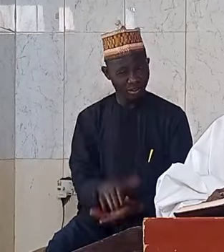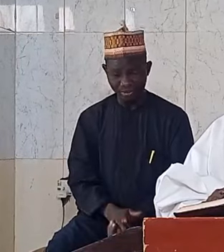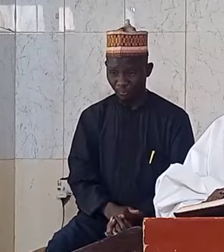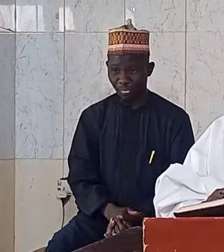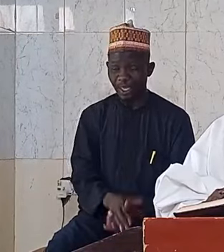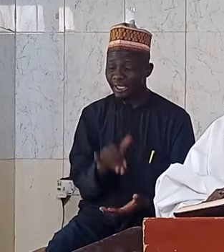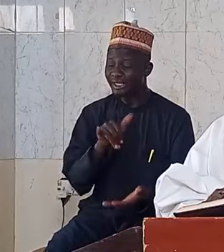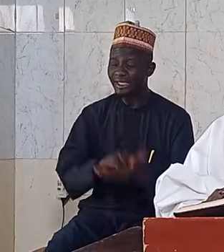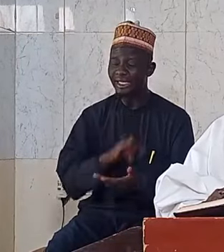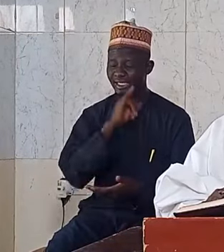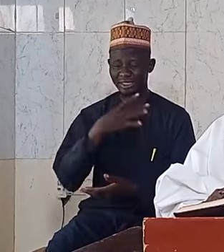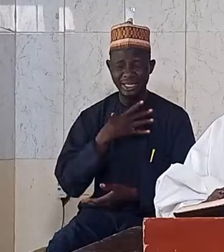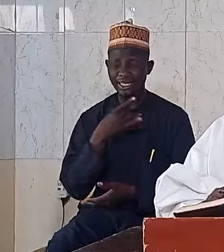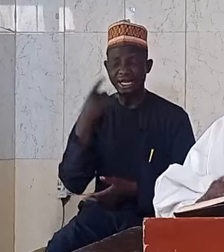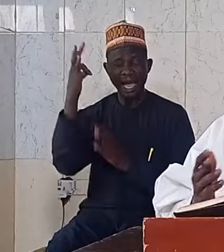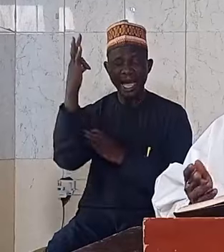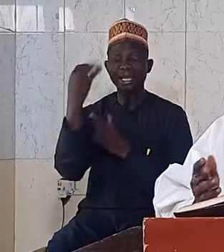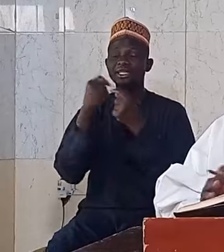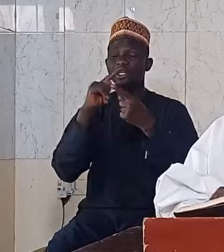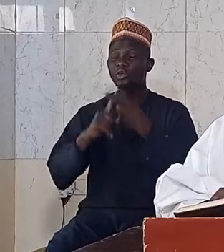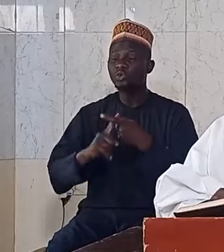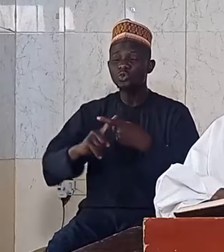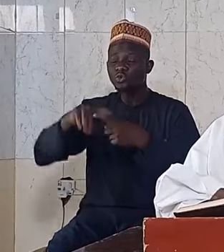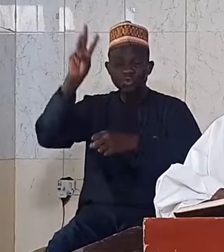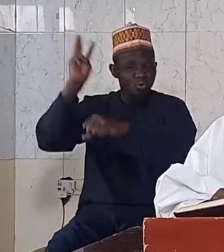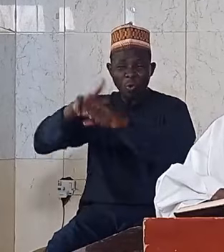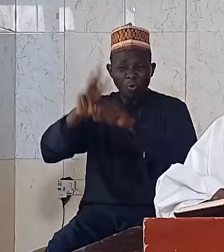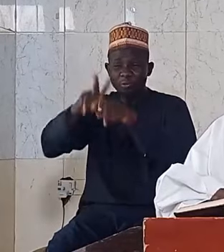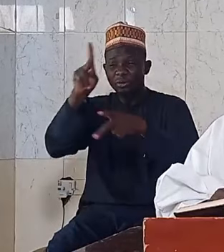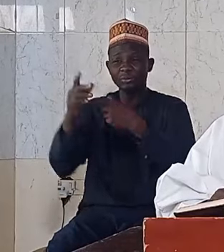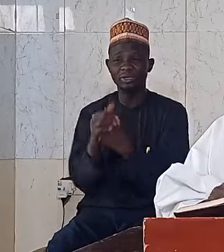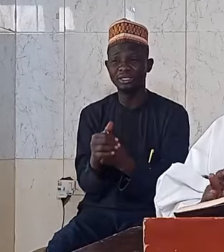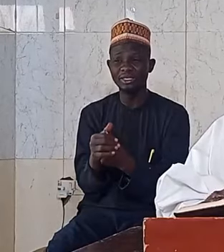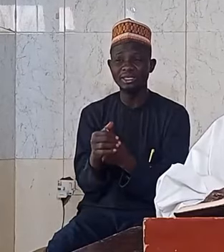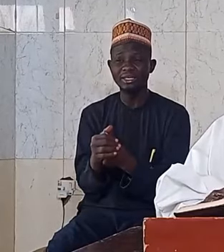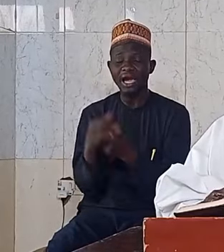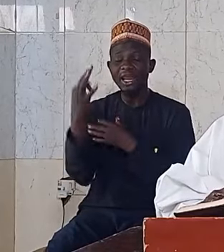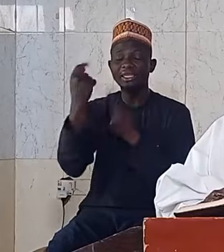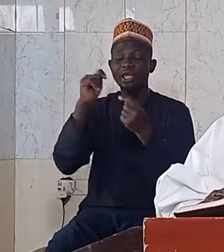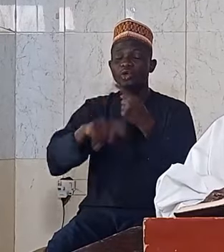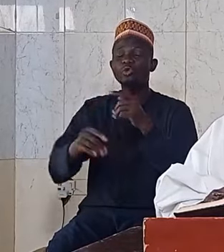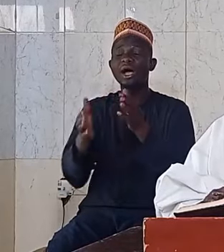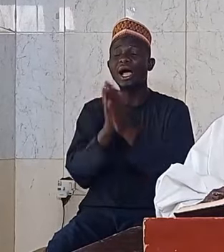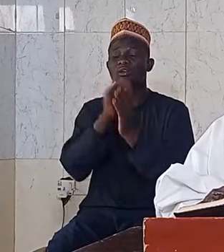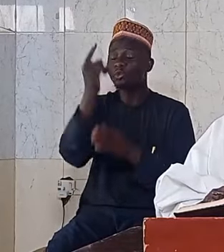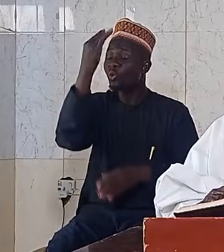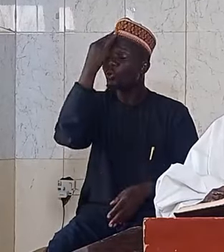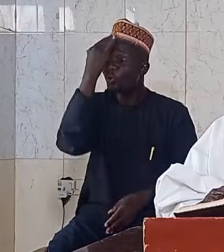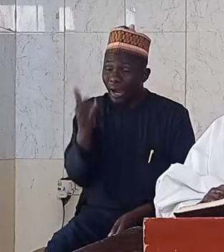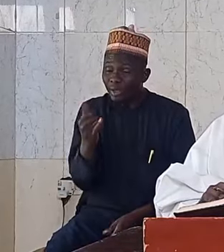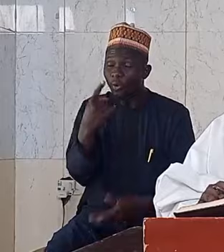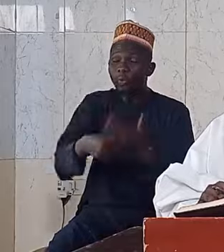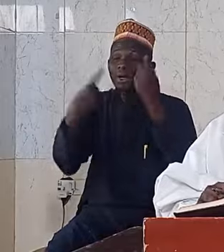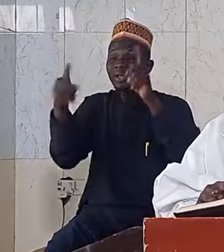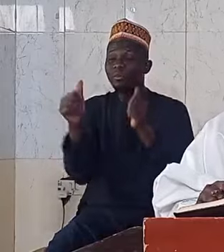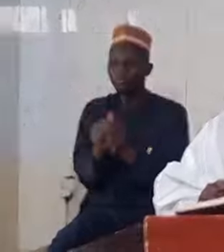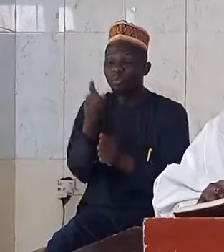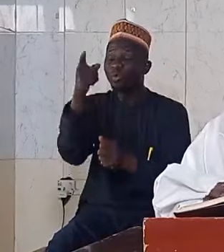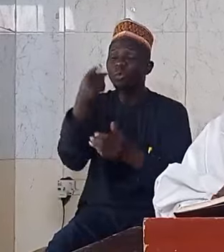ta'ajjubi eh kamar akwai mamaki me yasa me ku ina